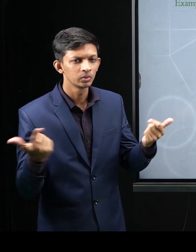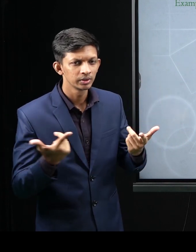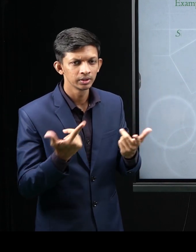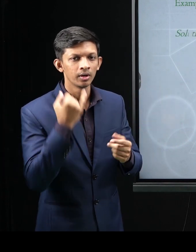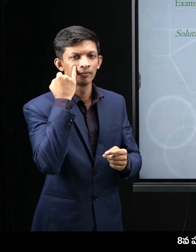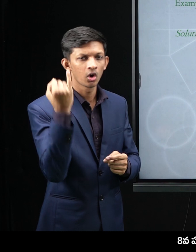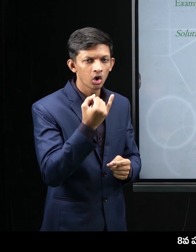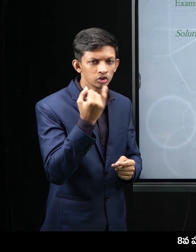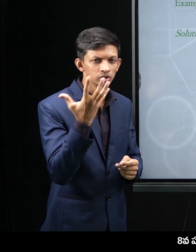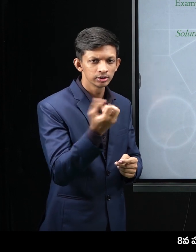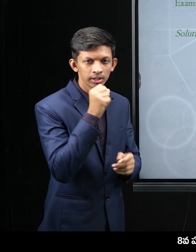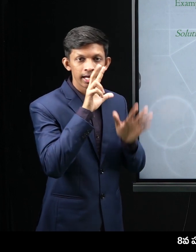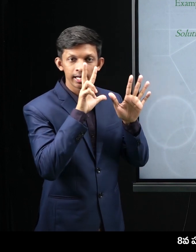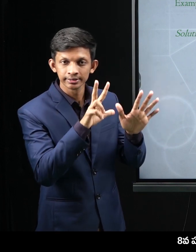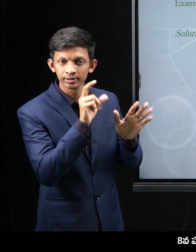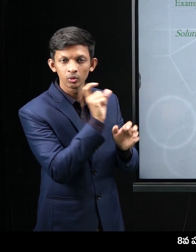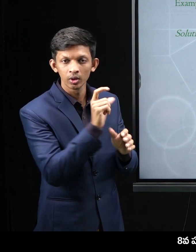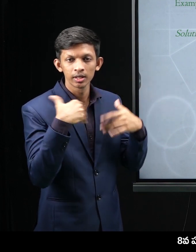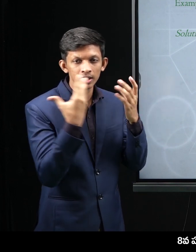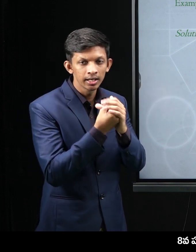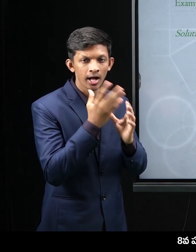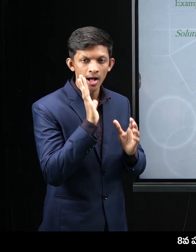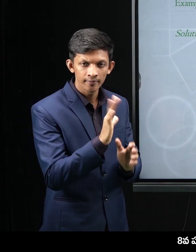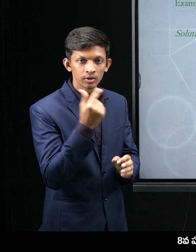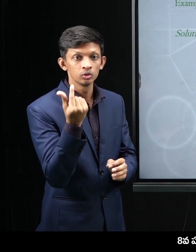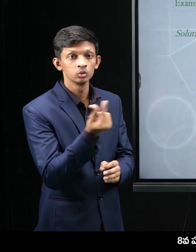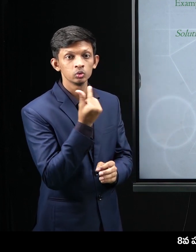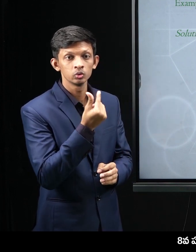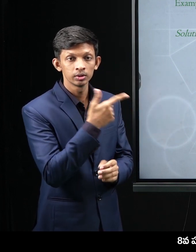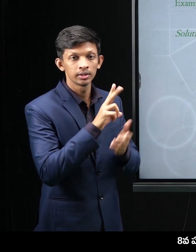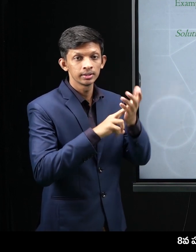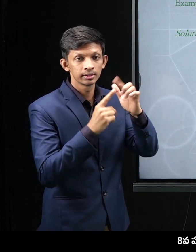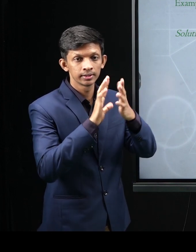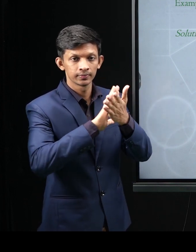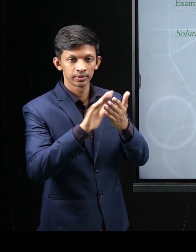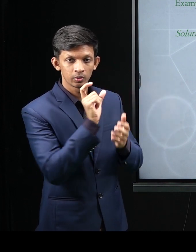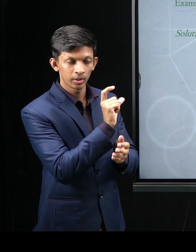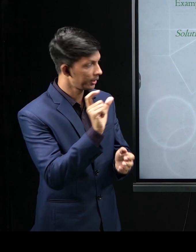పరిష్కారం: 8వ పదాన్ని కనుగొనడానికి మనం nth టర్మ్ ఫార్ములా tn ఈజ్ ఈక్వల్